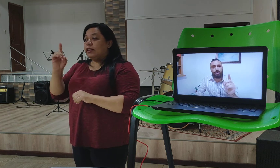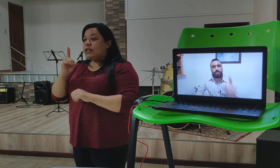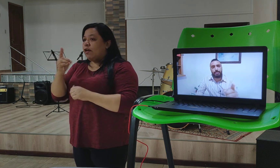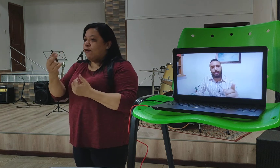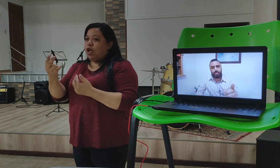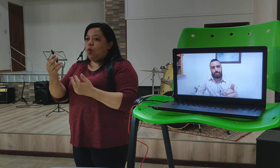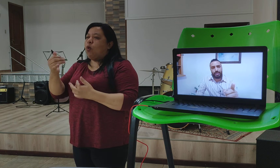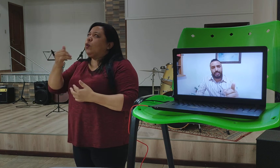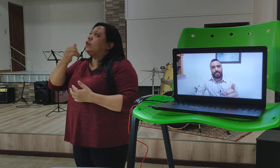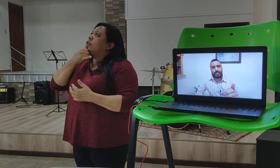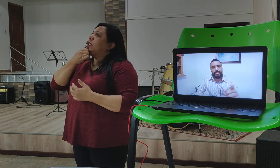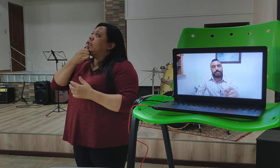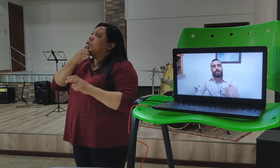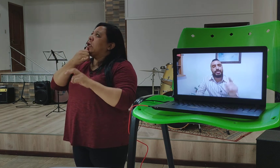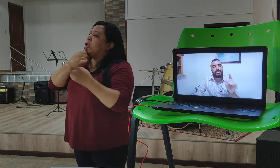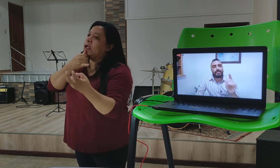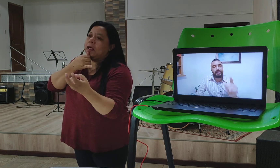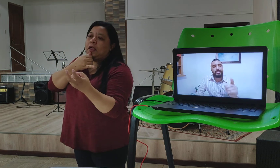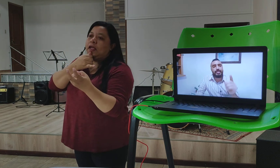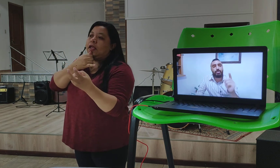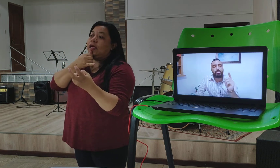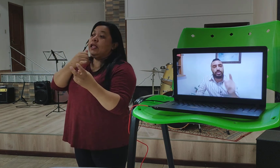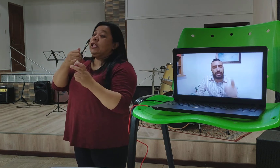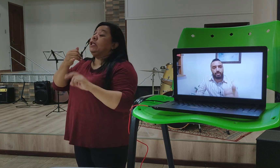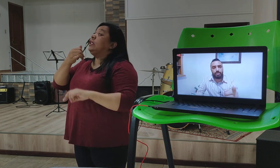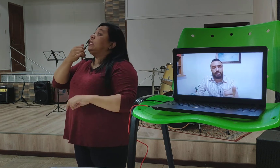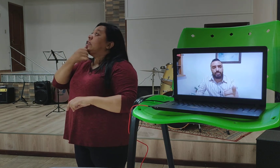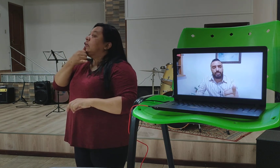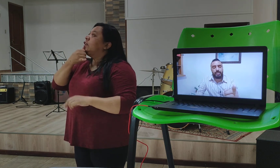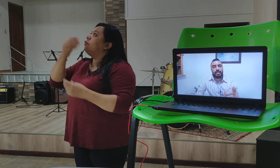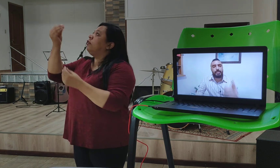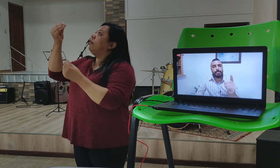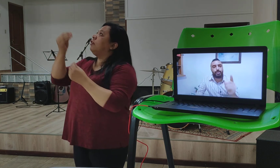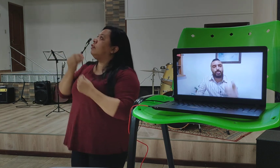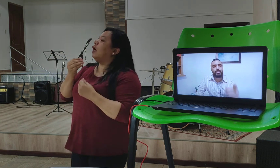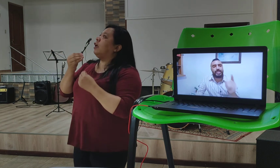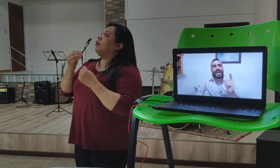segundo o mundo que produz morte, mas uma tristeza segundo Deus,